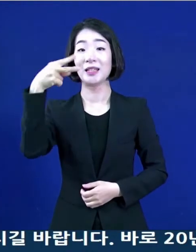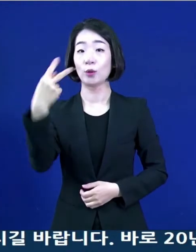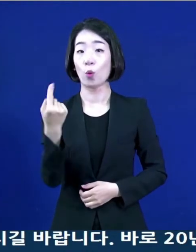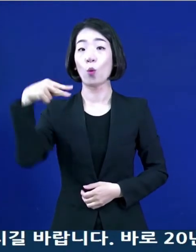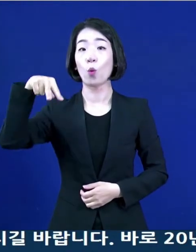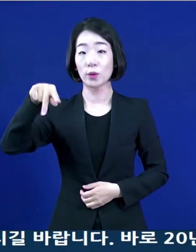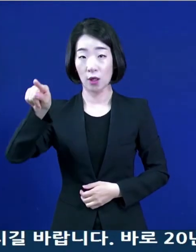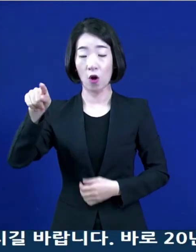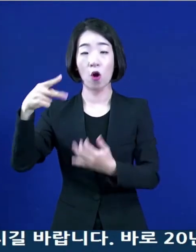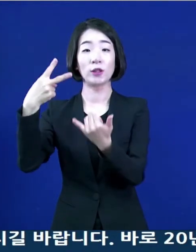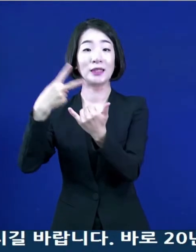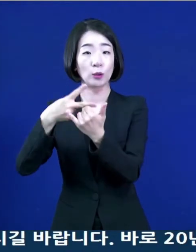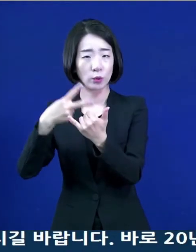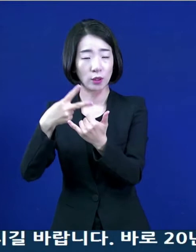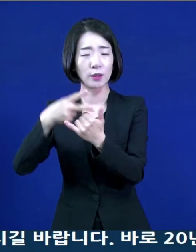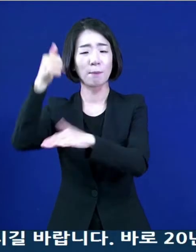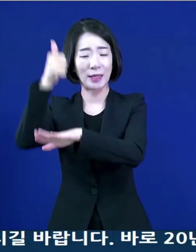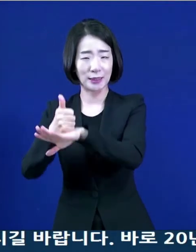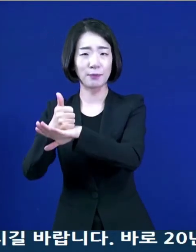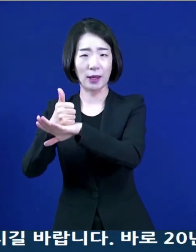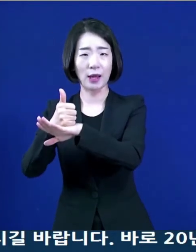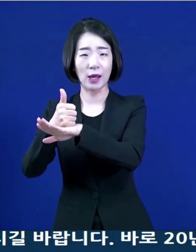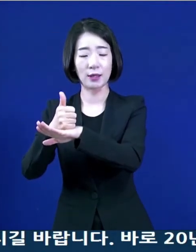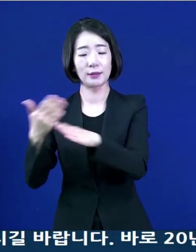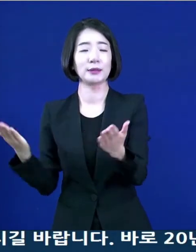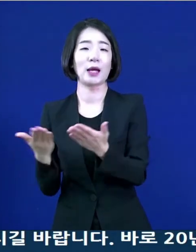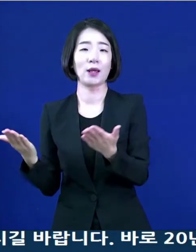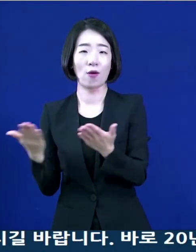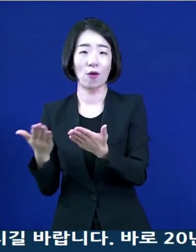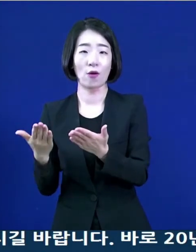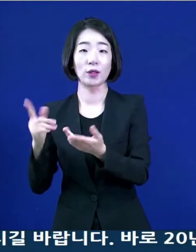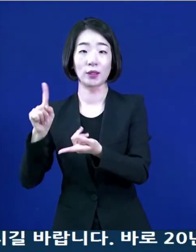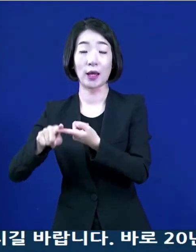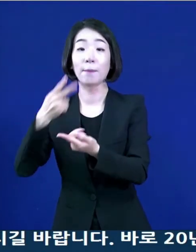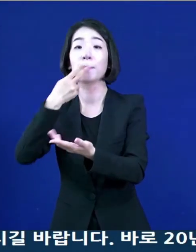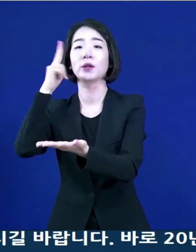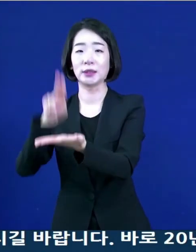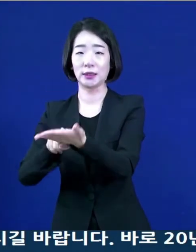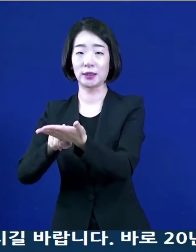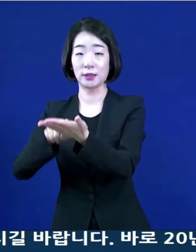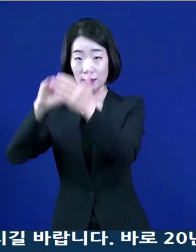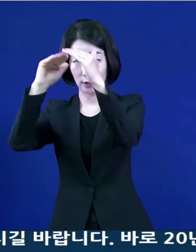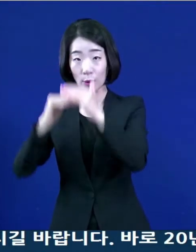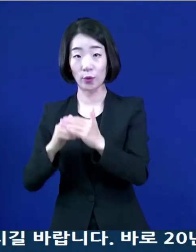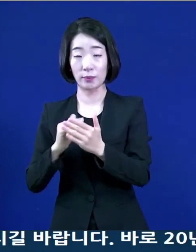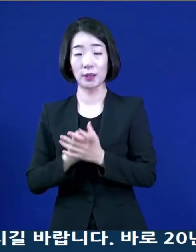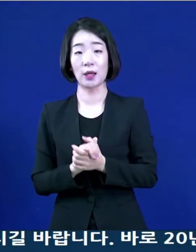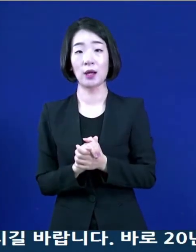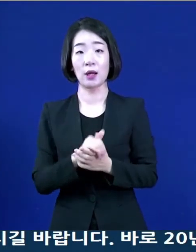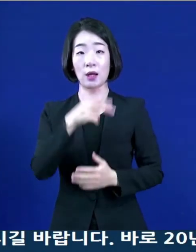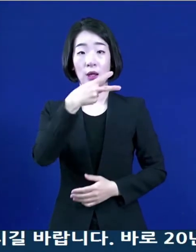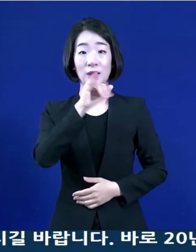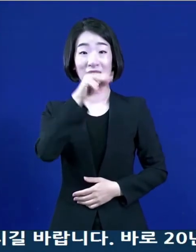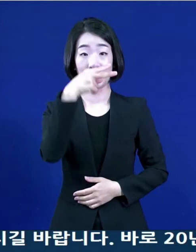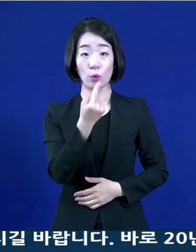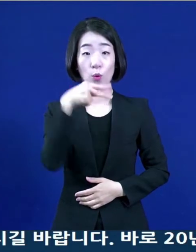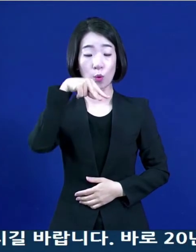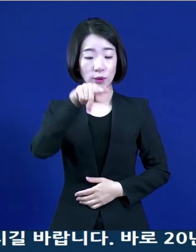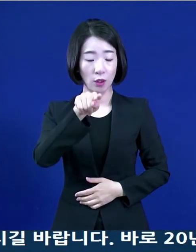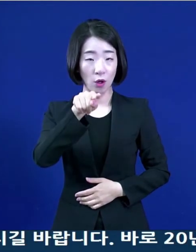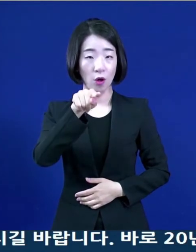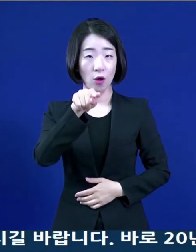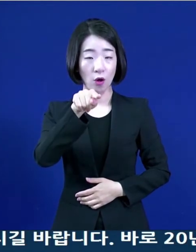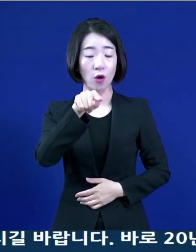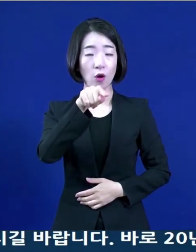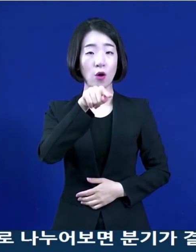5년 그 사이에 쓰여진 편지로 이해가 되고 있습니다. 디도서의 배경은 그레데라는